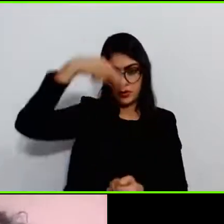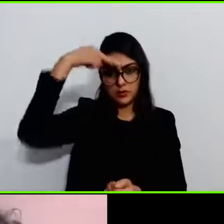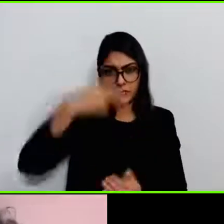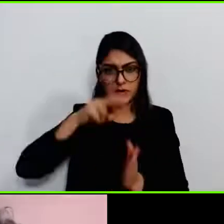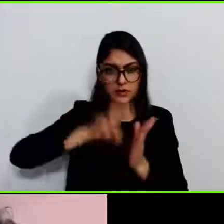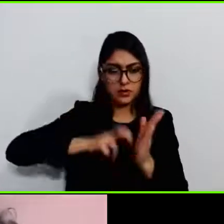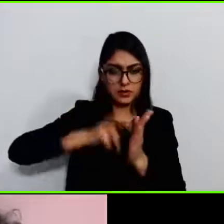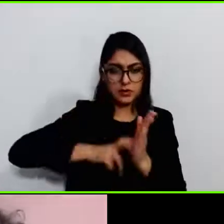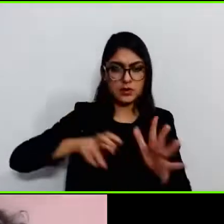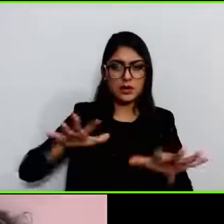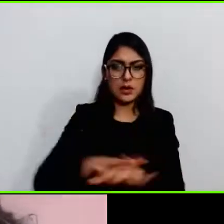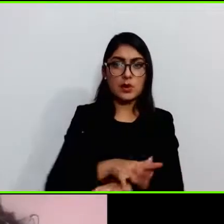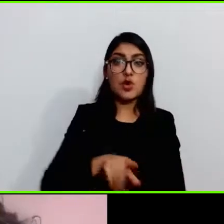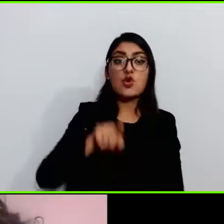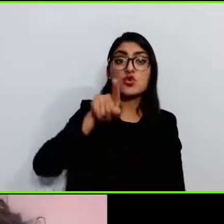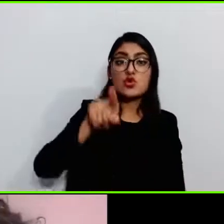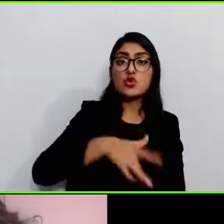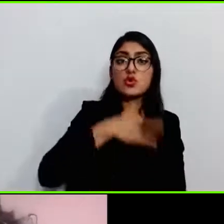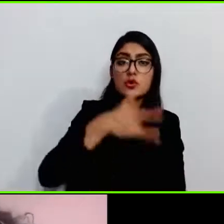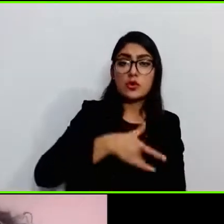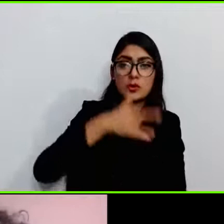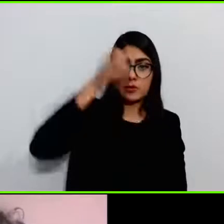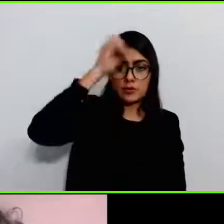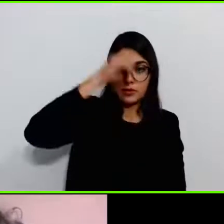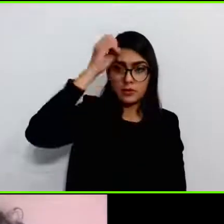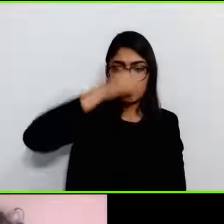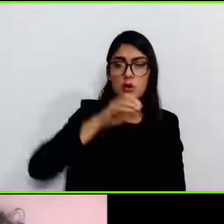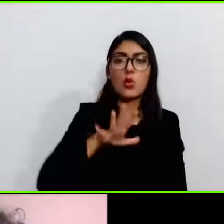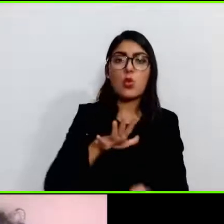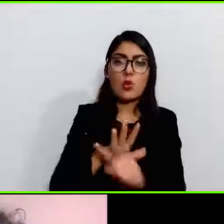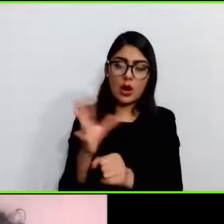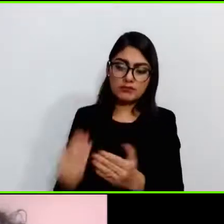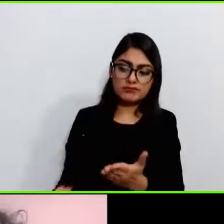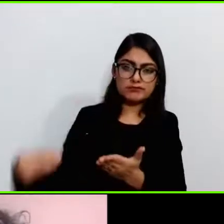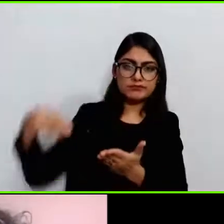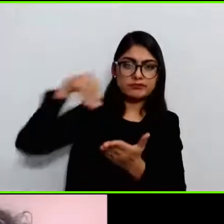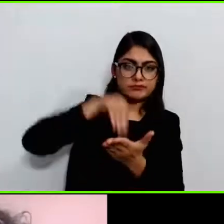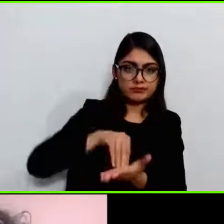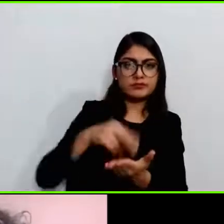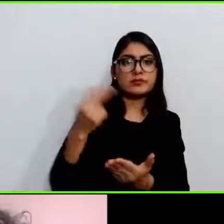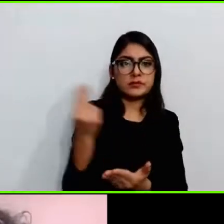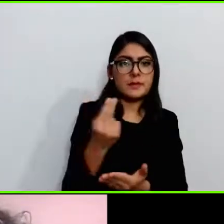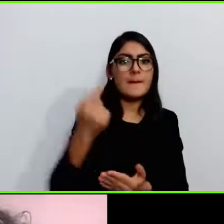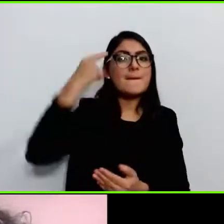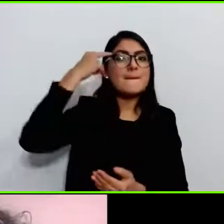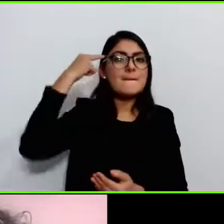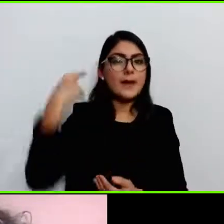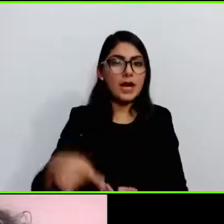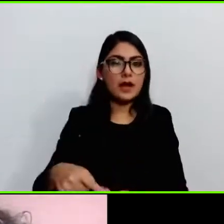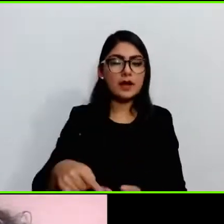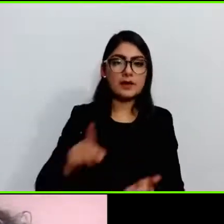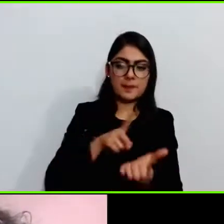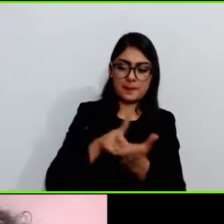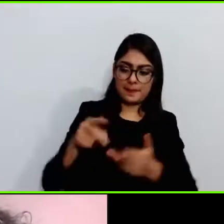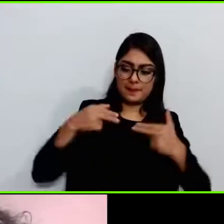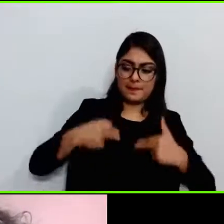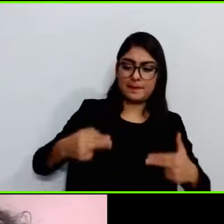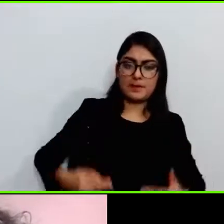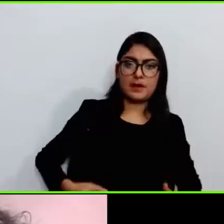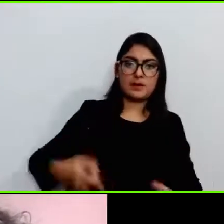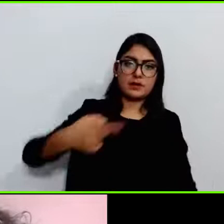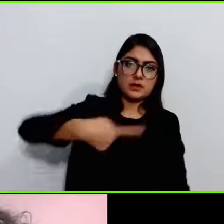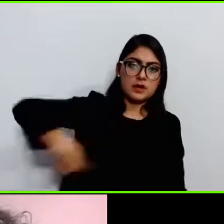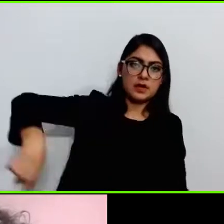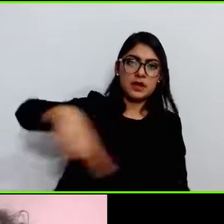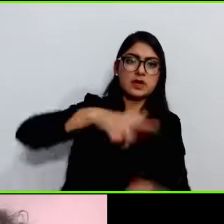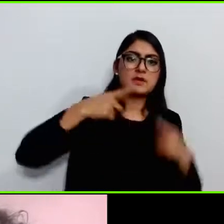qué reformas o aspectos deberían incluirse a fin de que los derechos humanos de las personas que viven en nuestro país